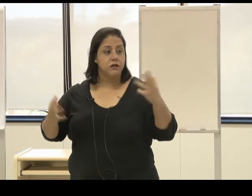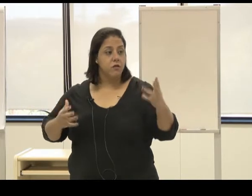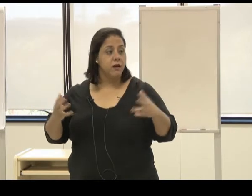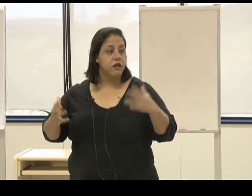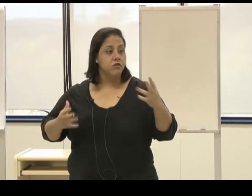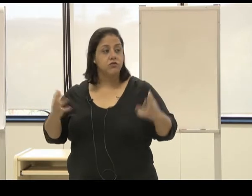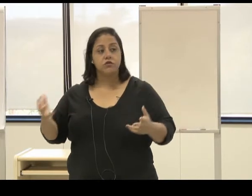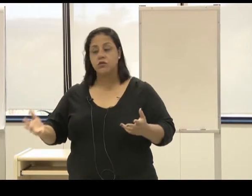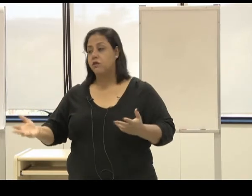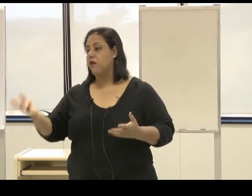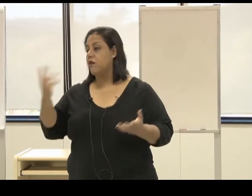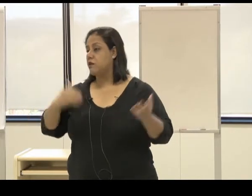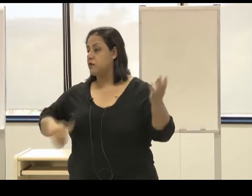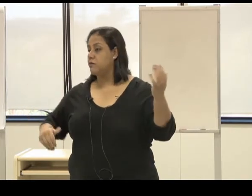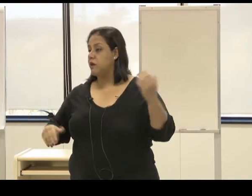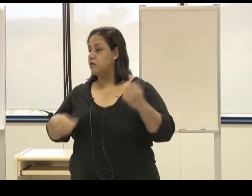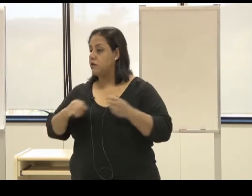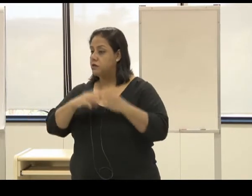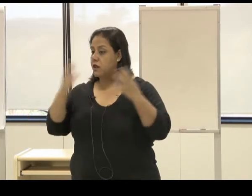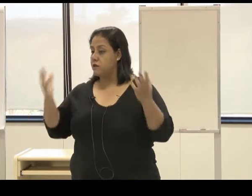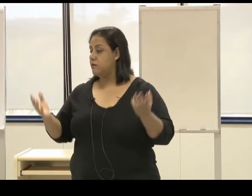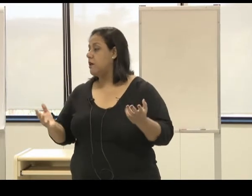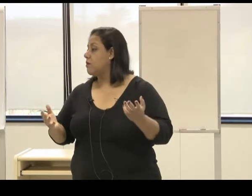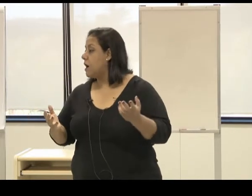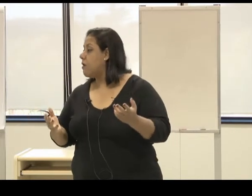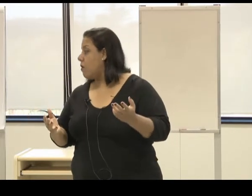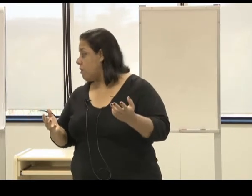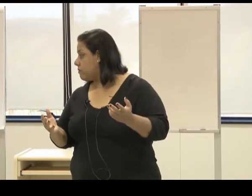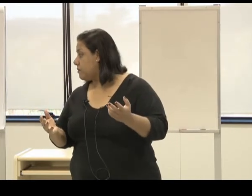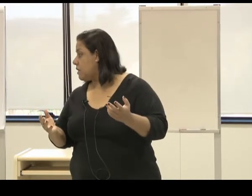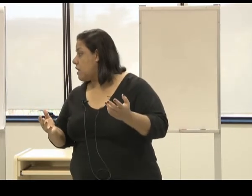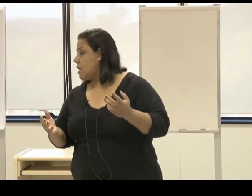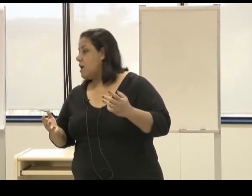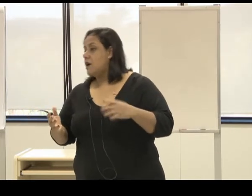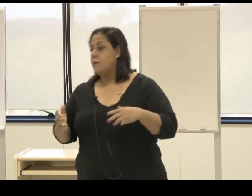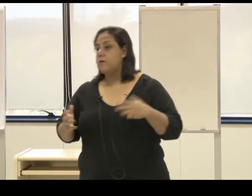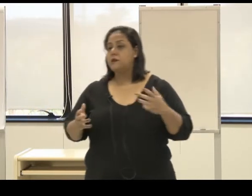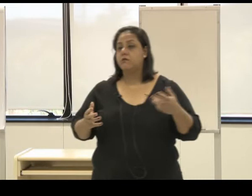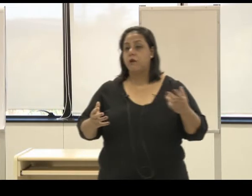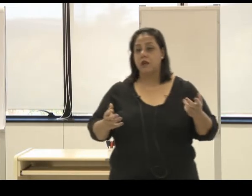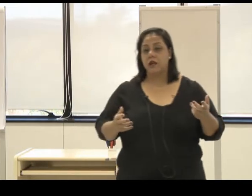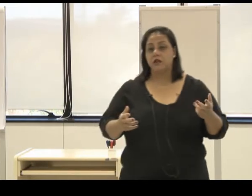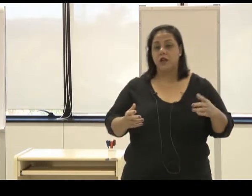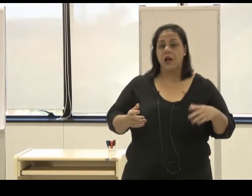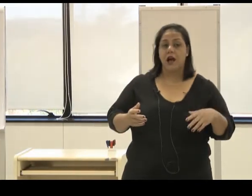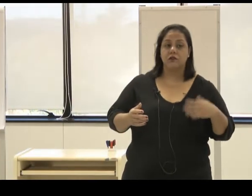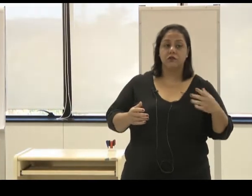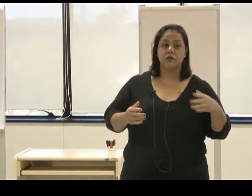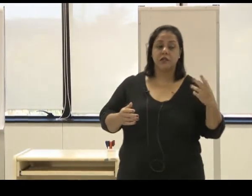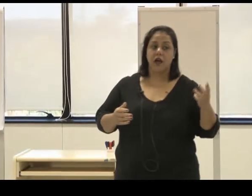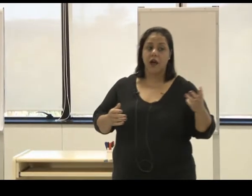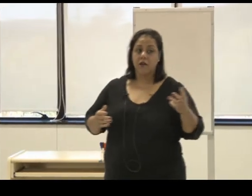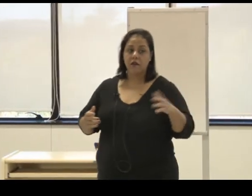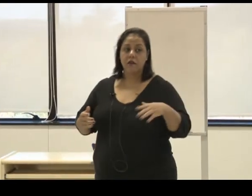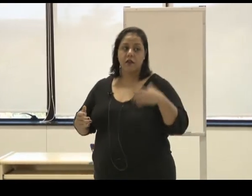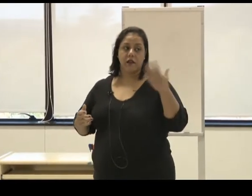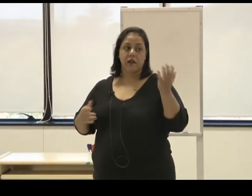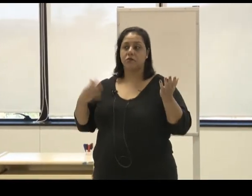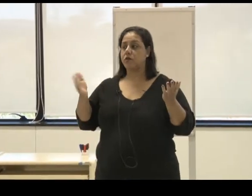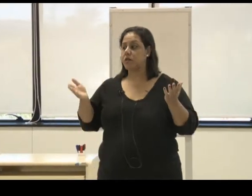para que o surdo que venha no atendimento tenha um esclarecimento maior e, principalmente, raciocinar nas duas